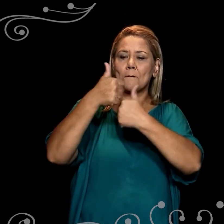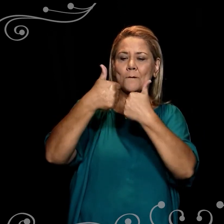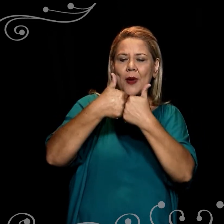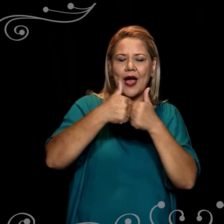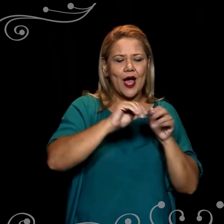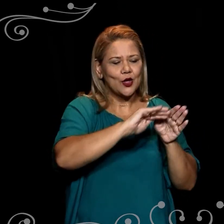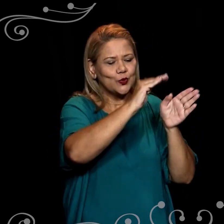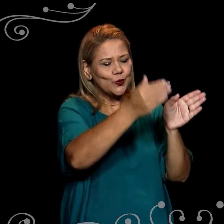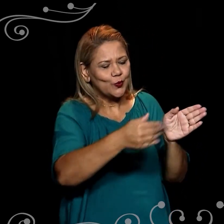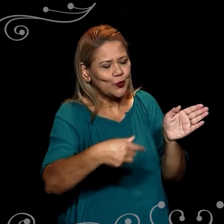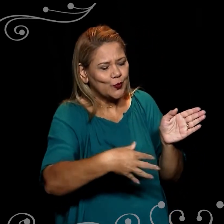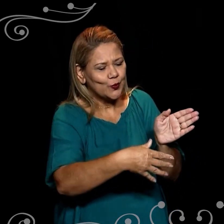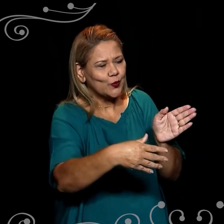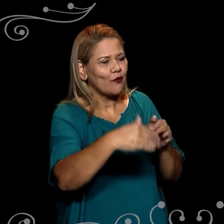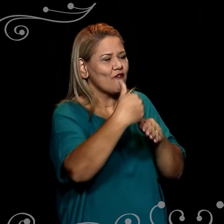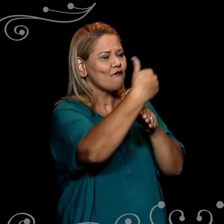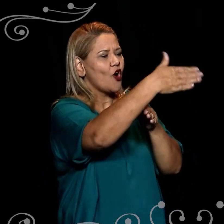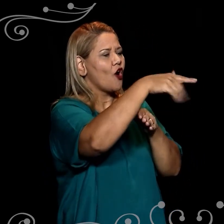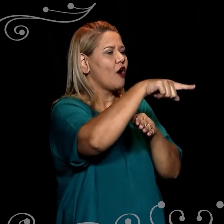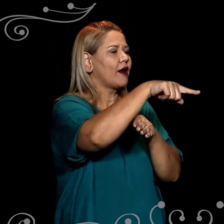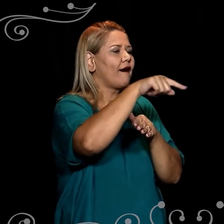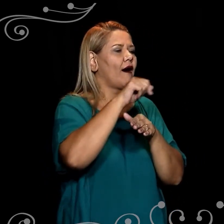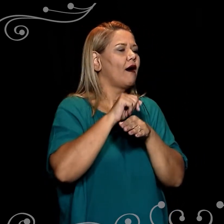forno, e ouviu tudo o que ela dizia.